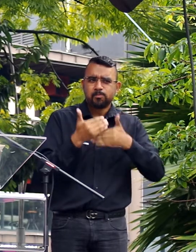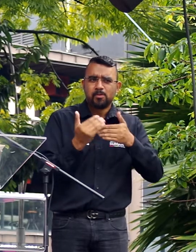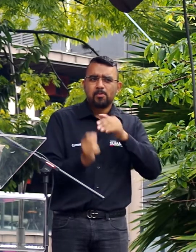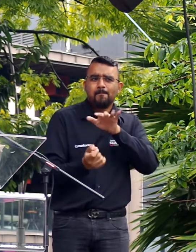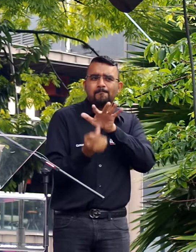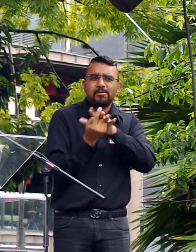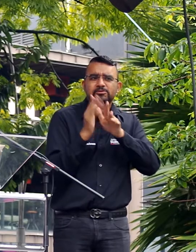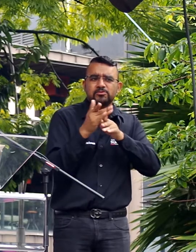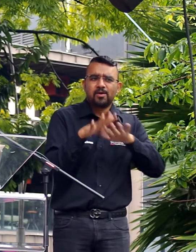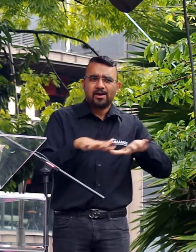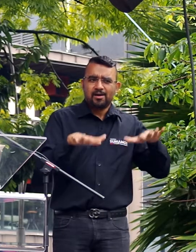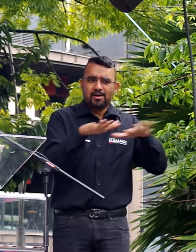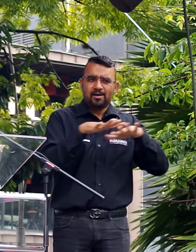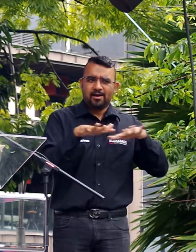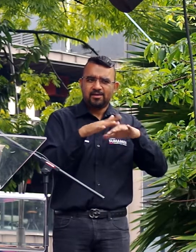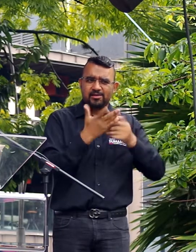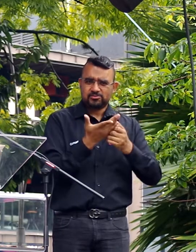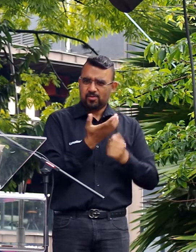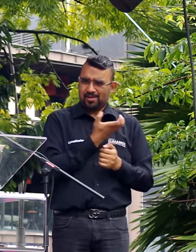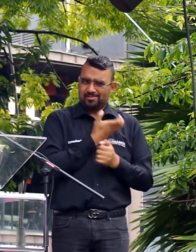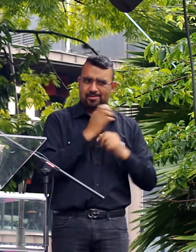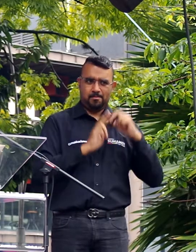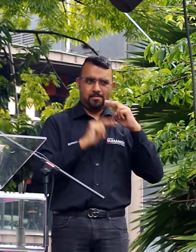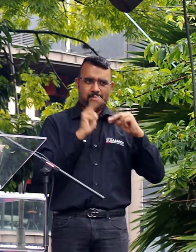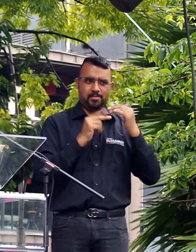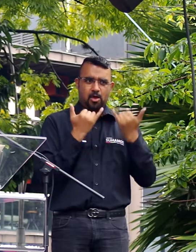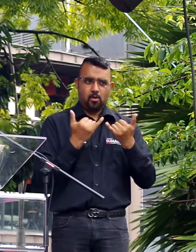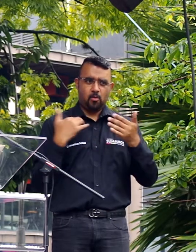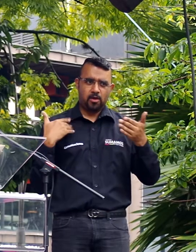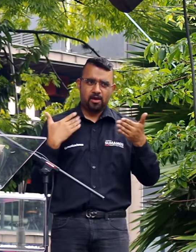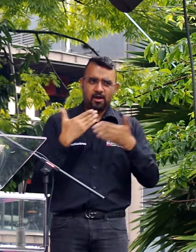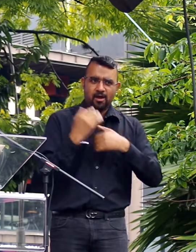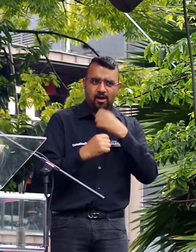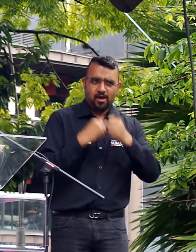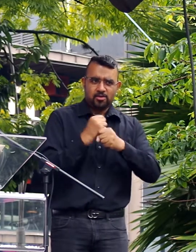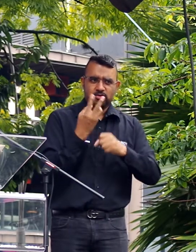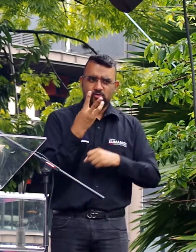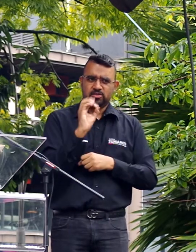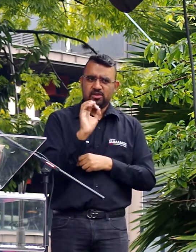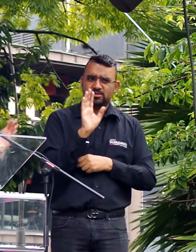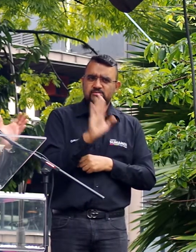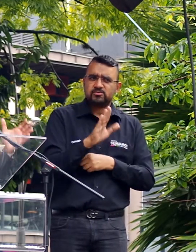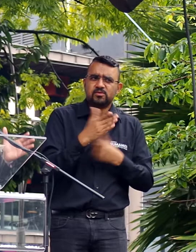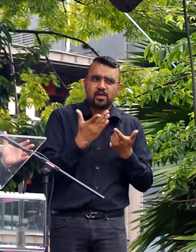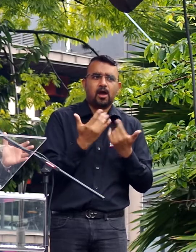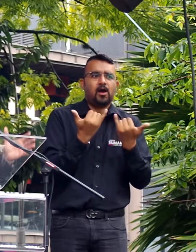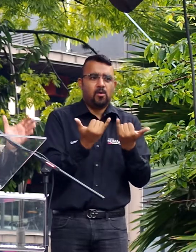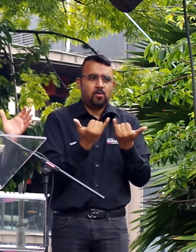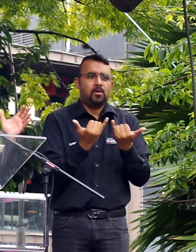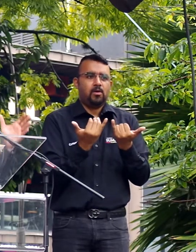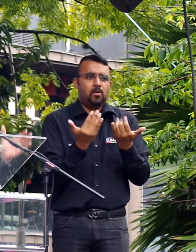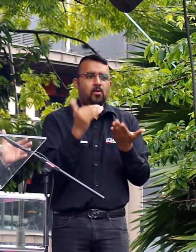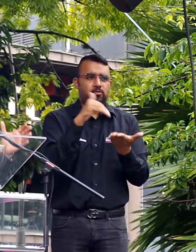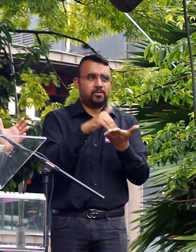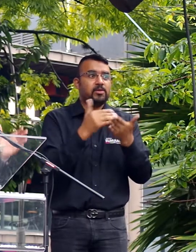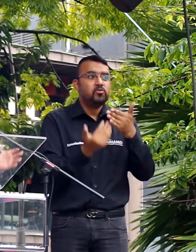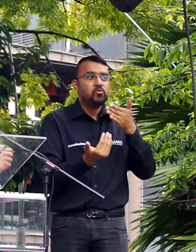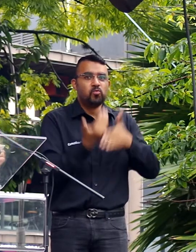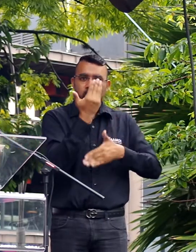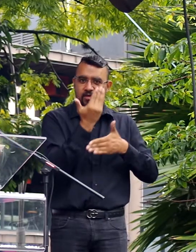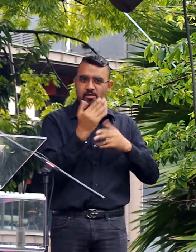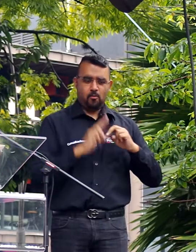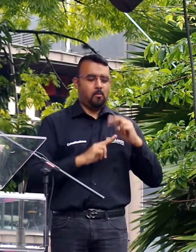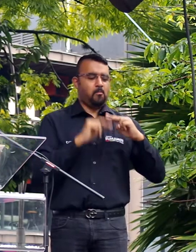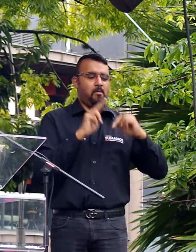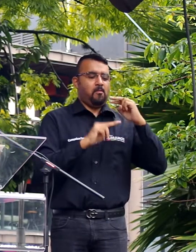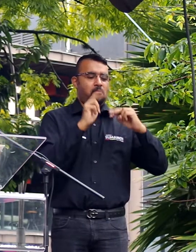Municipal. 30 años después, estamos construyendo el nuevo Palacio Municipal